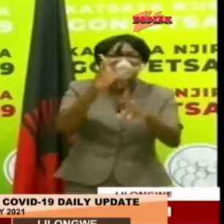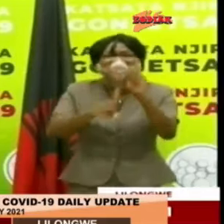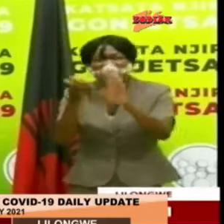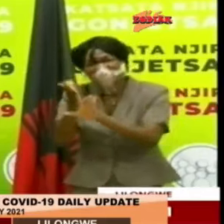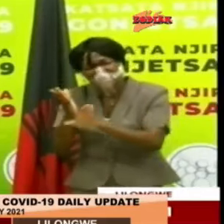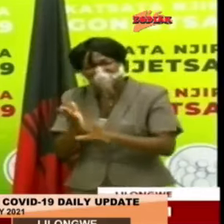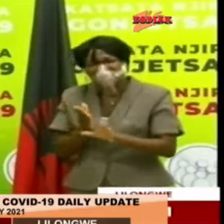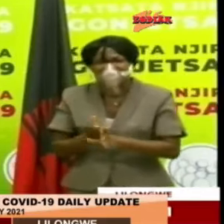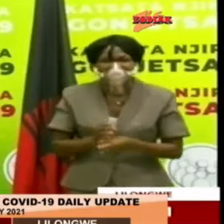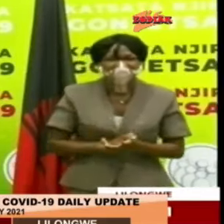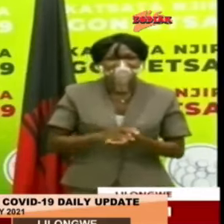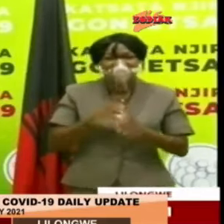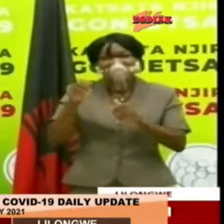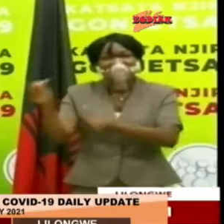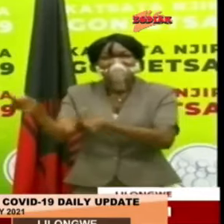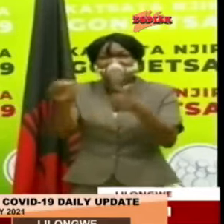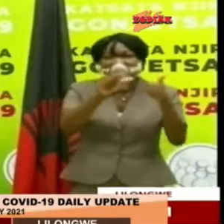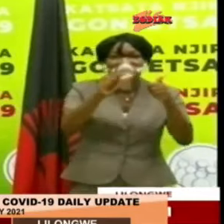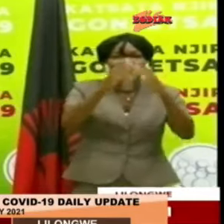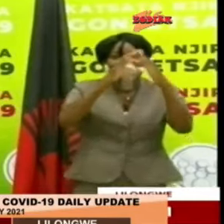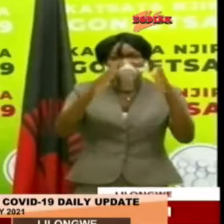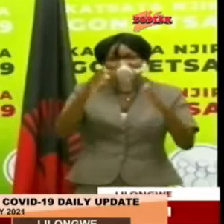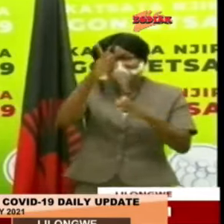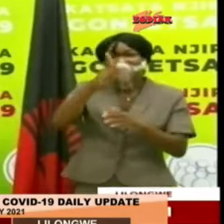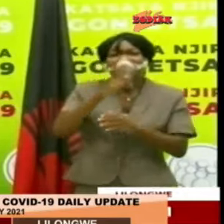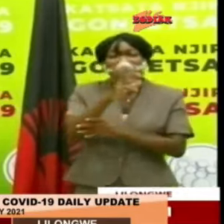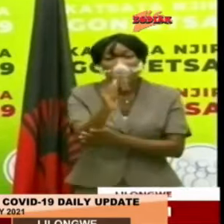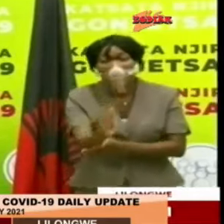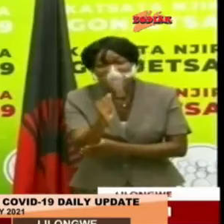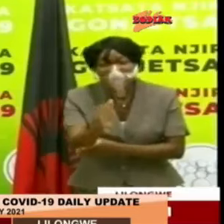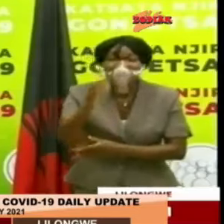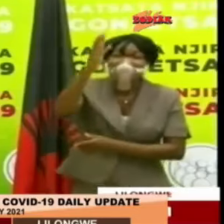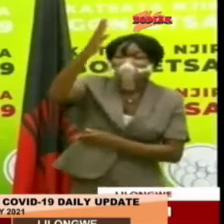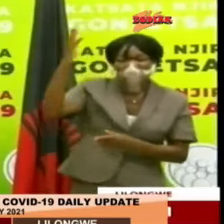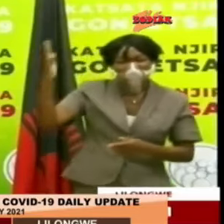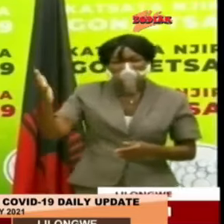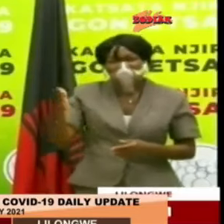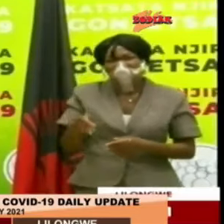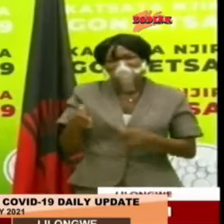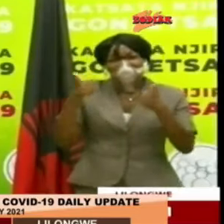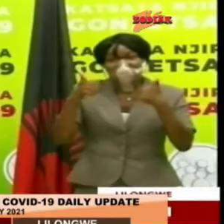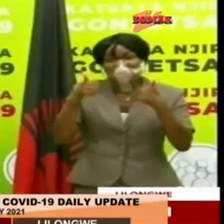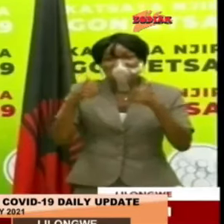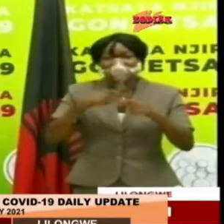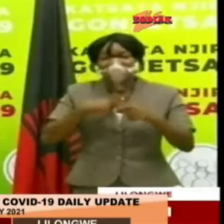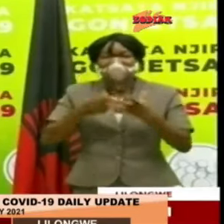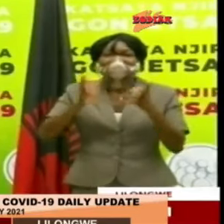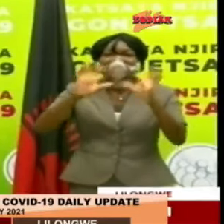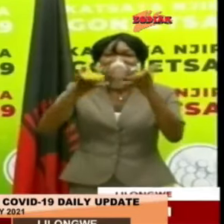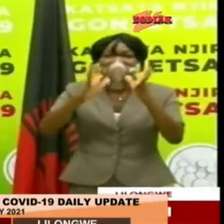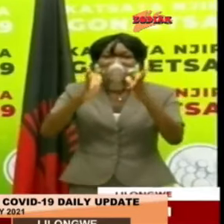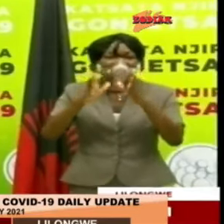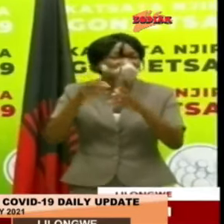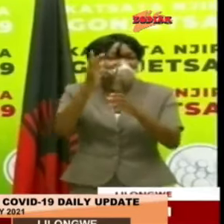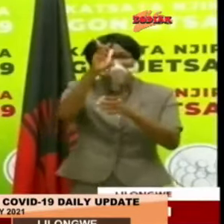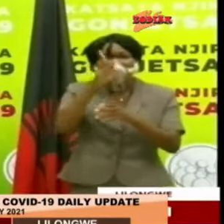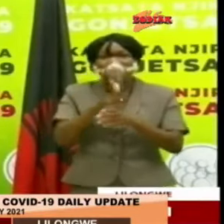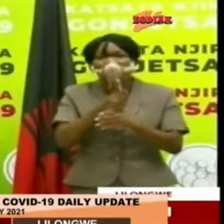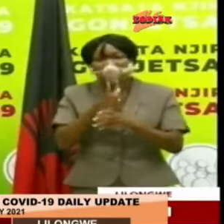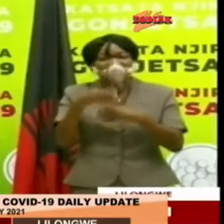kumene kuli makolo athu ndi akulu ndiye chonde ofunika kuti ifeyo tikasamale kuopetsa kuti makolo athu tisapatse